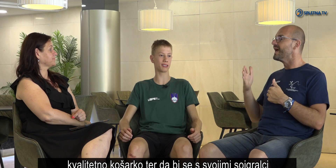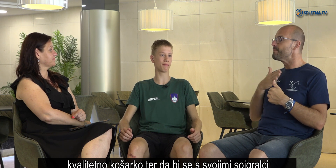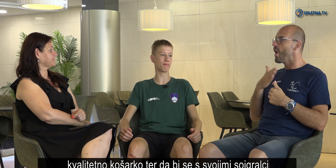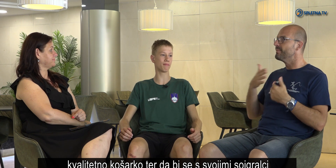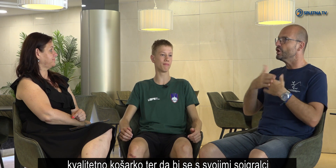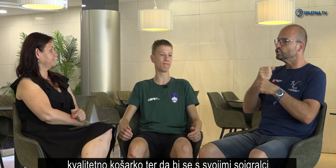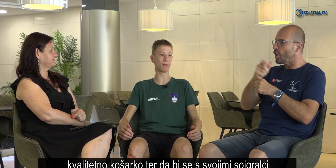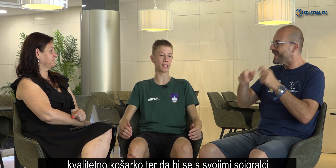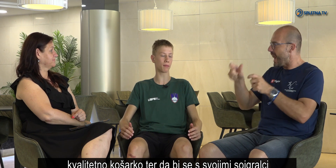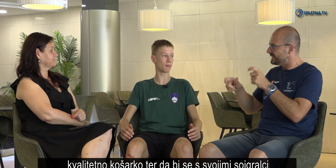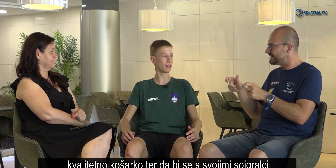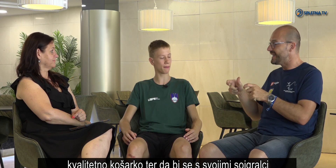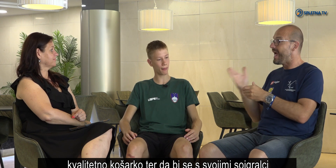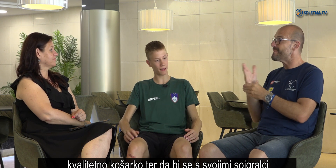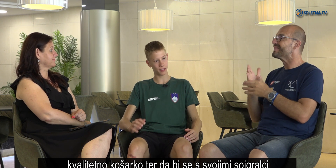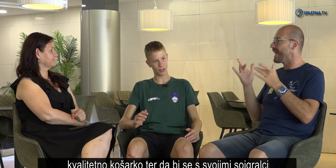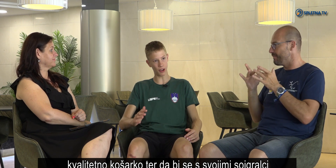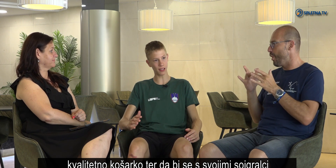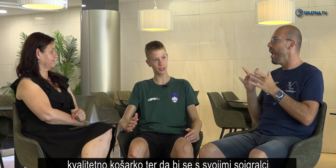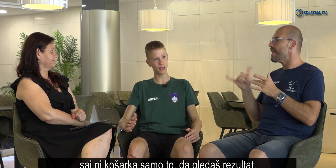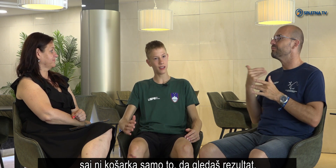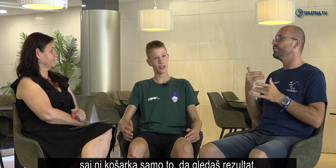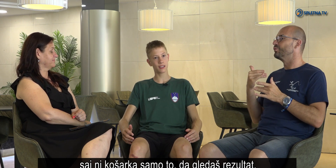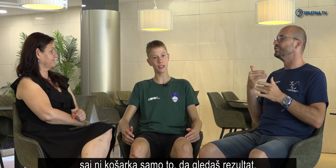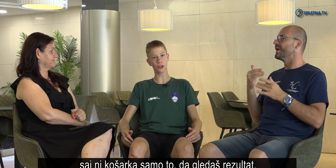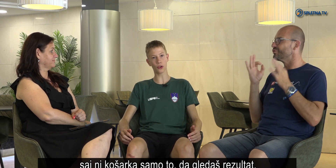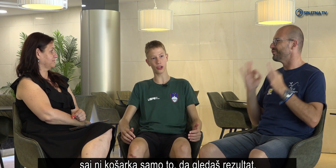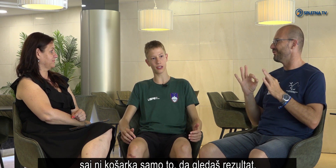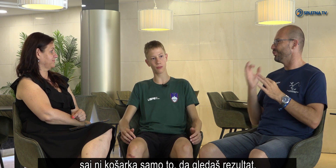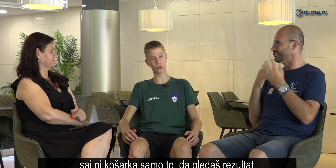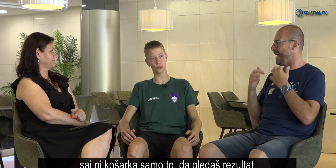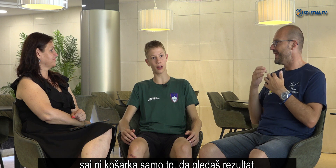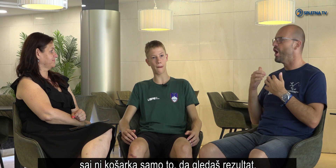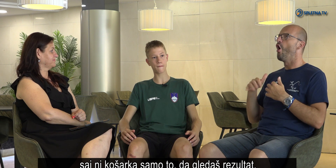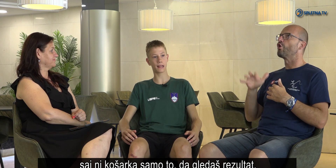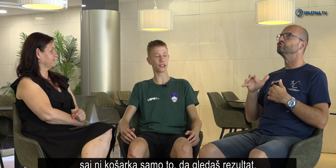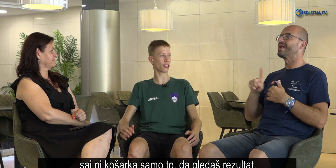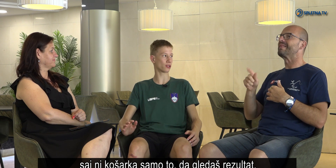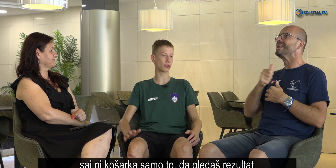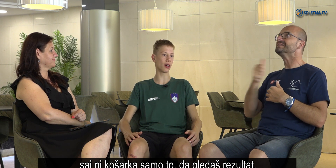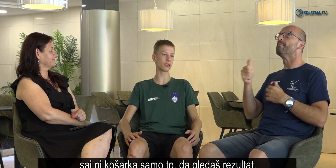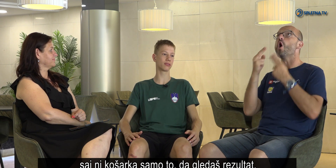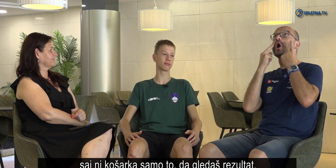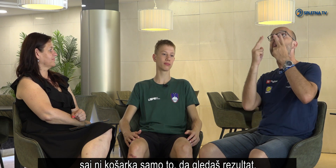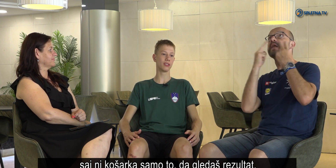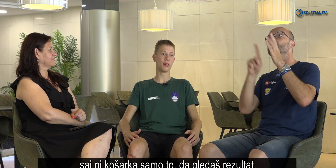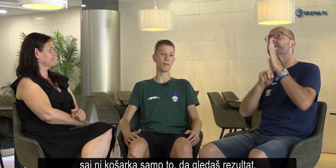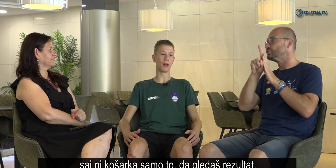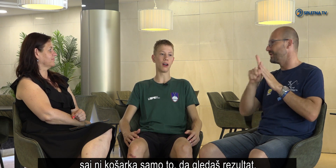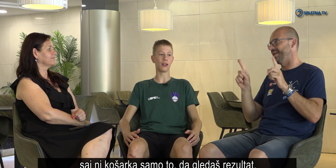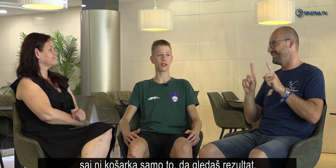soigralci med tekmo imeli fajn. Saj ni košarka samo to, da gledaš rezultat,